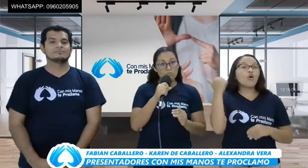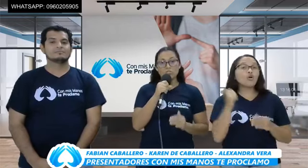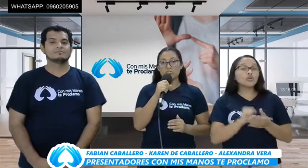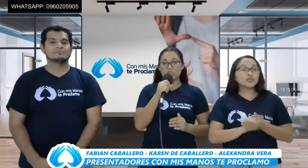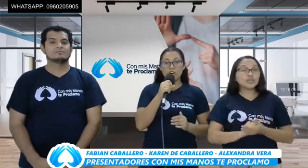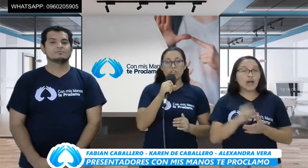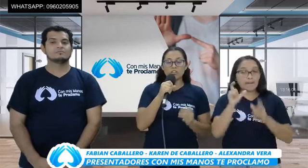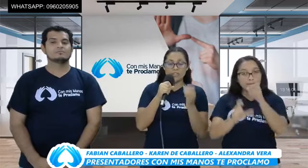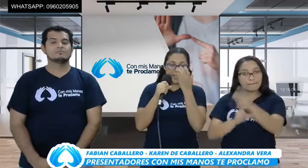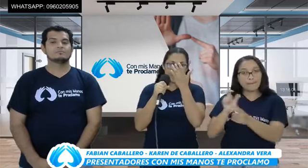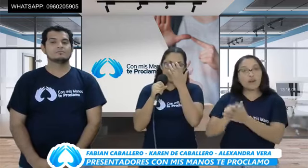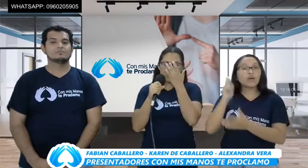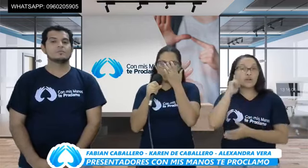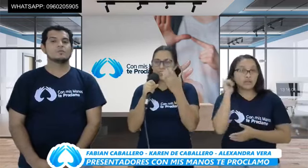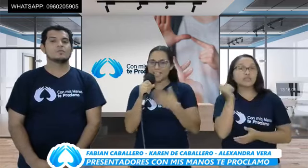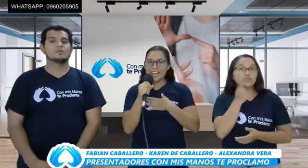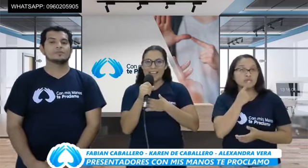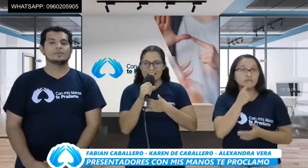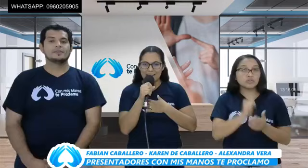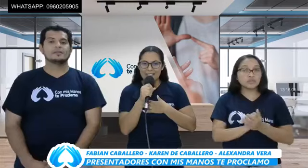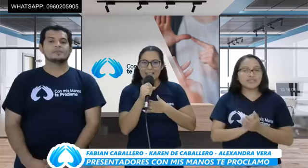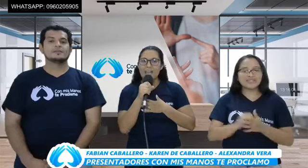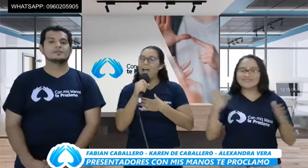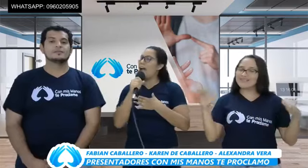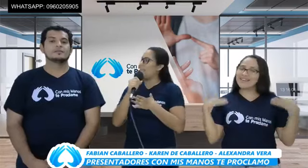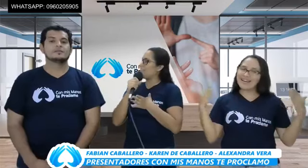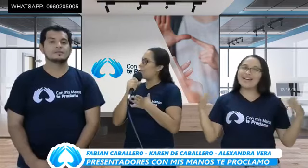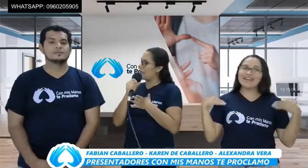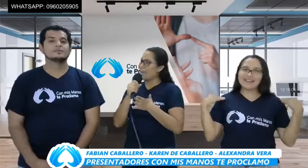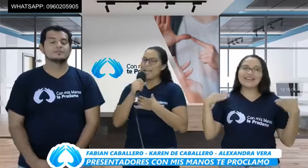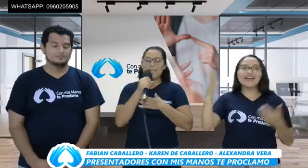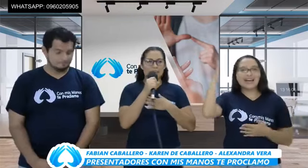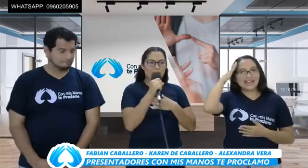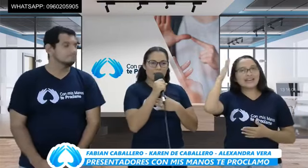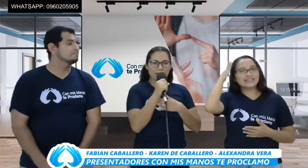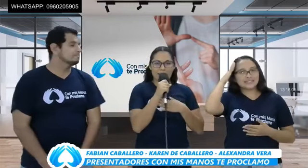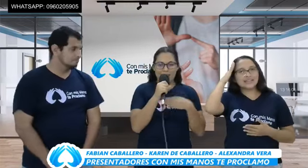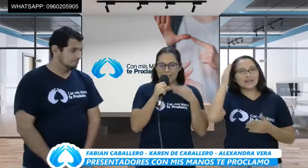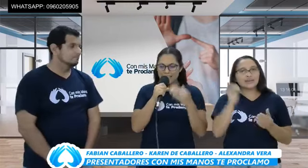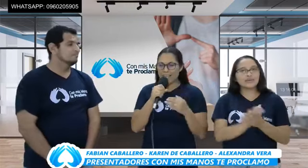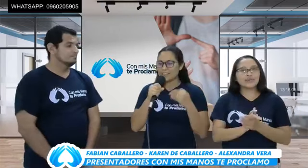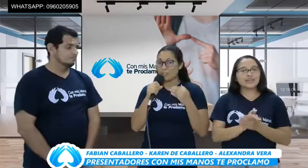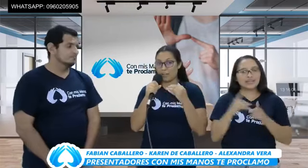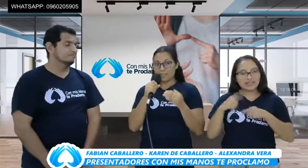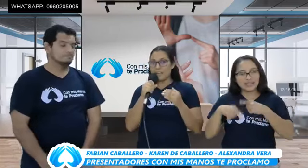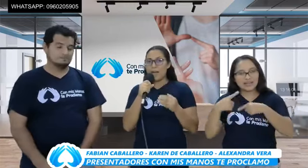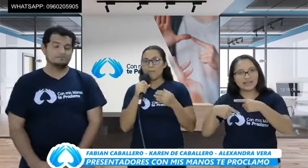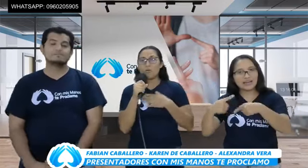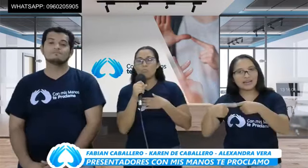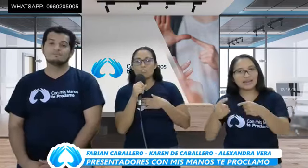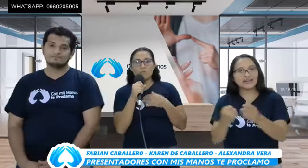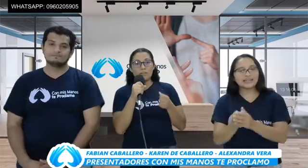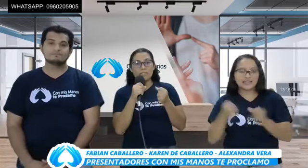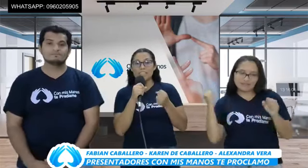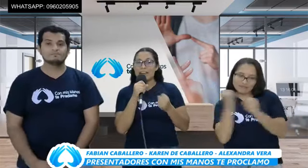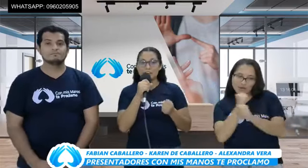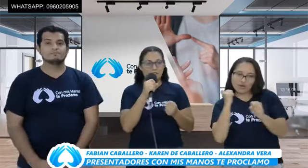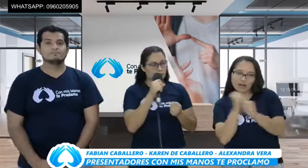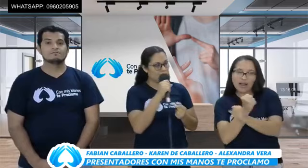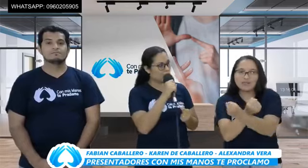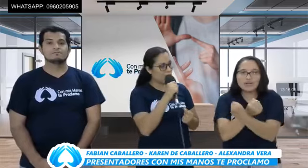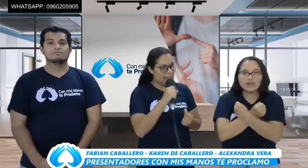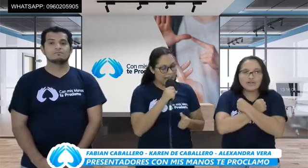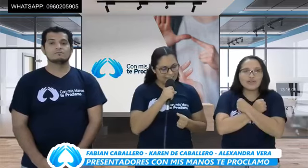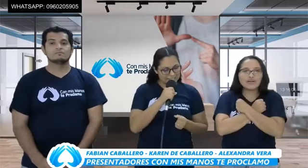llegar a muchos sordos y eso nos llena de alegría al saber que cada día lo trabajamos con mucho amor, se está